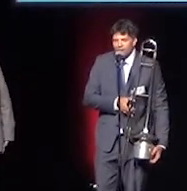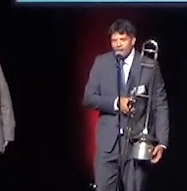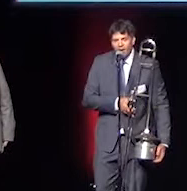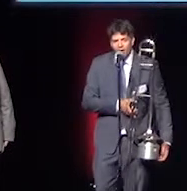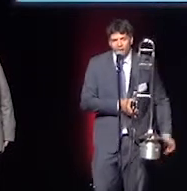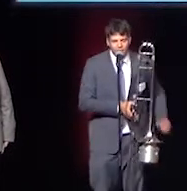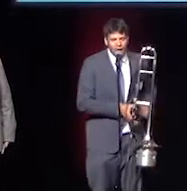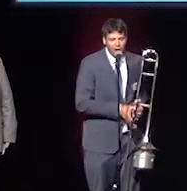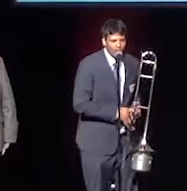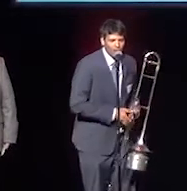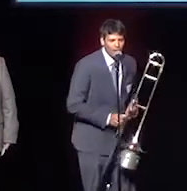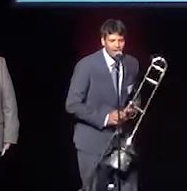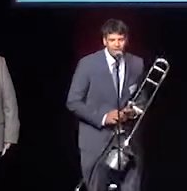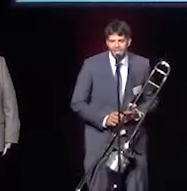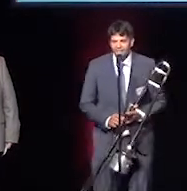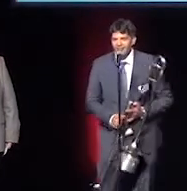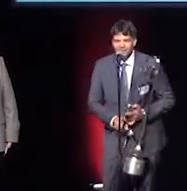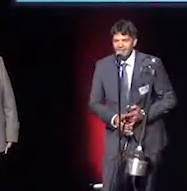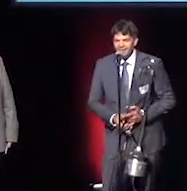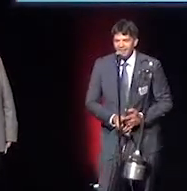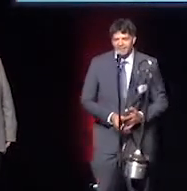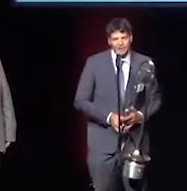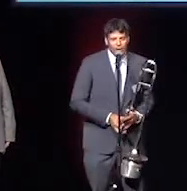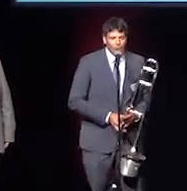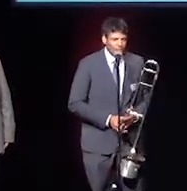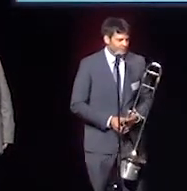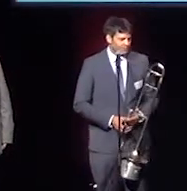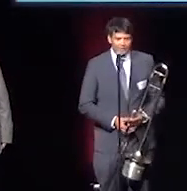der SoVD.